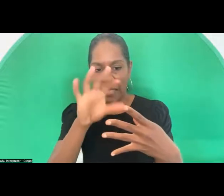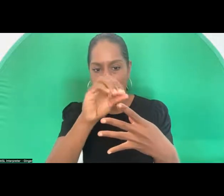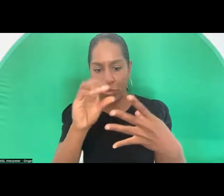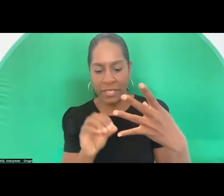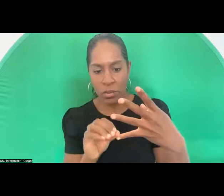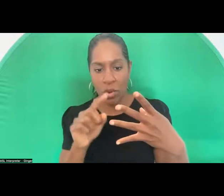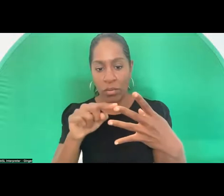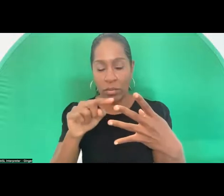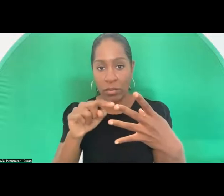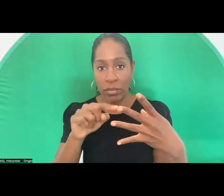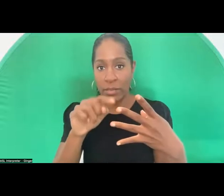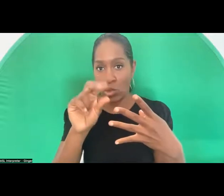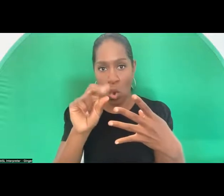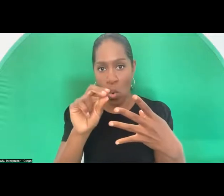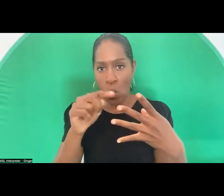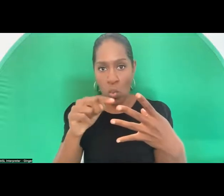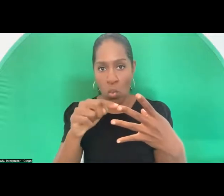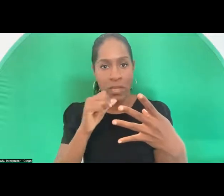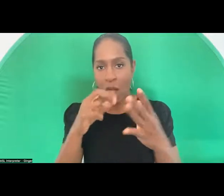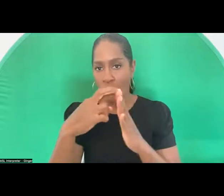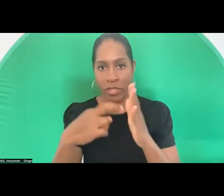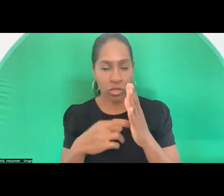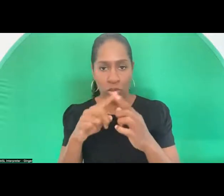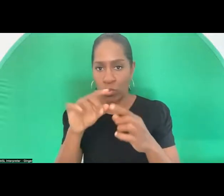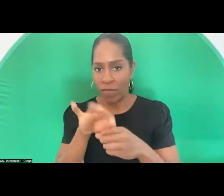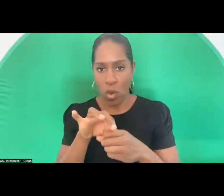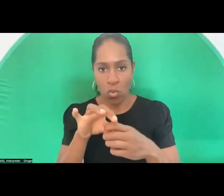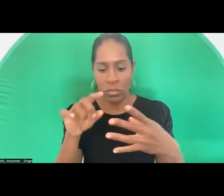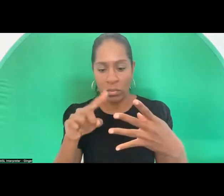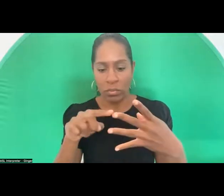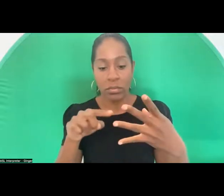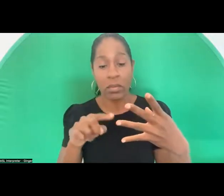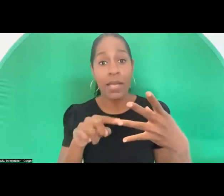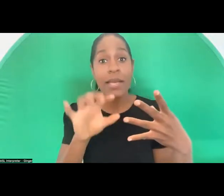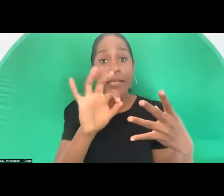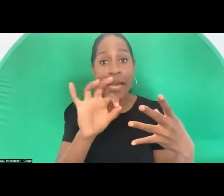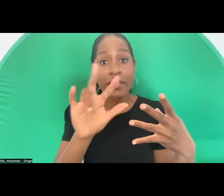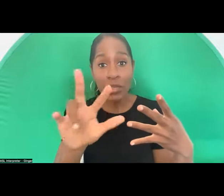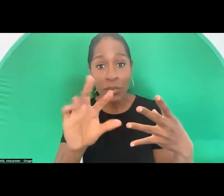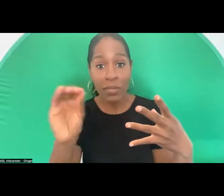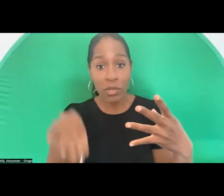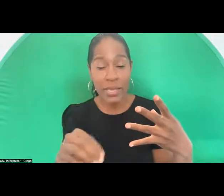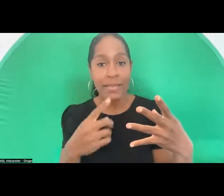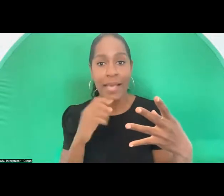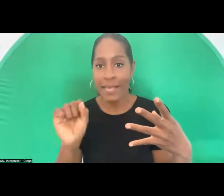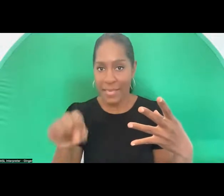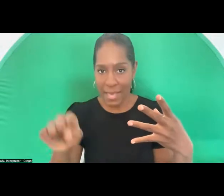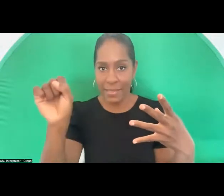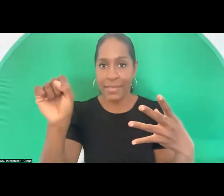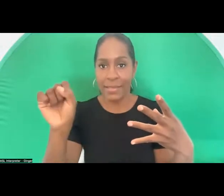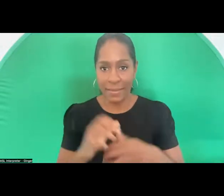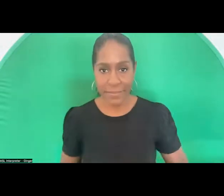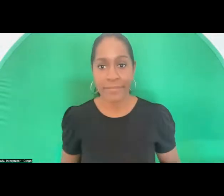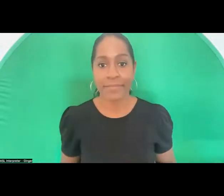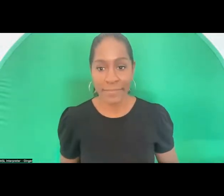de los participantes dijeron que no están registrados para votar y 93% dijo